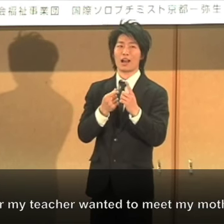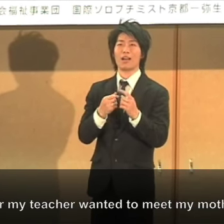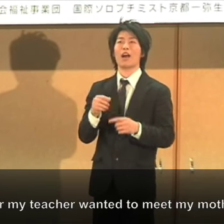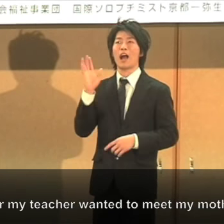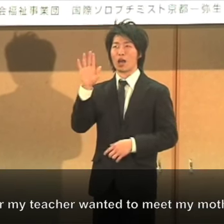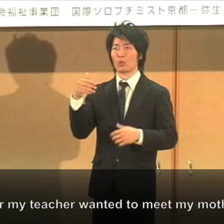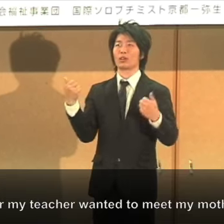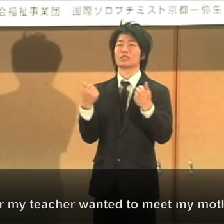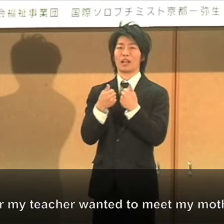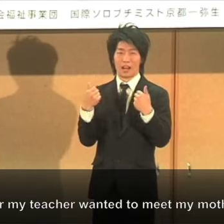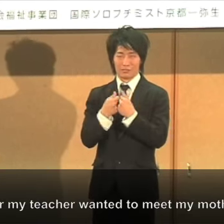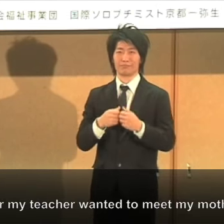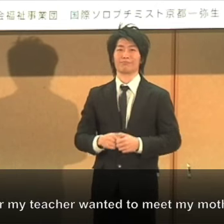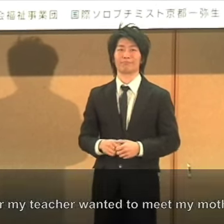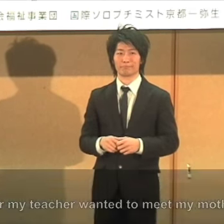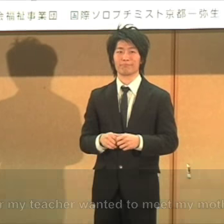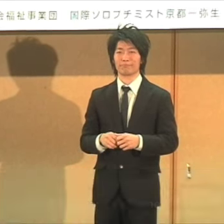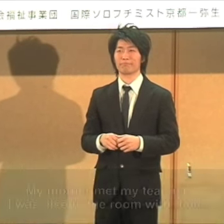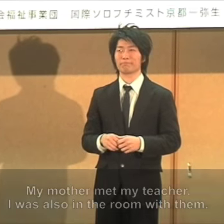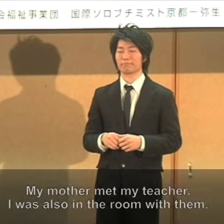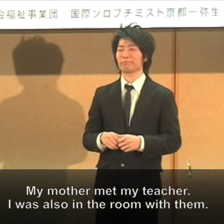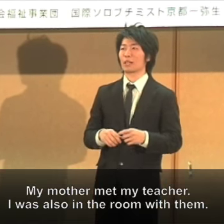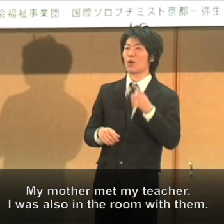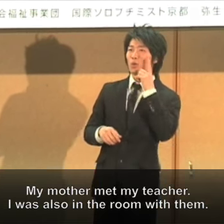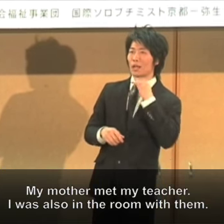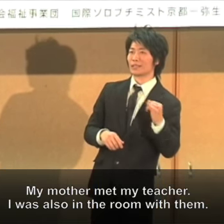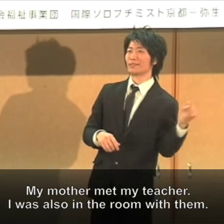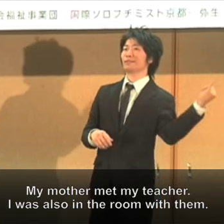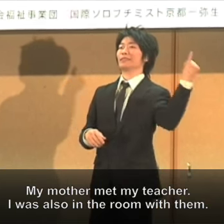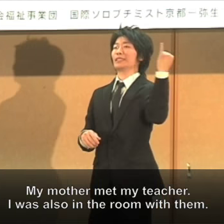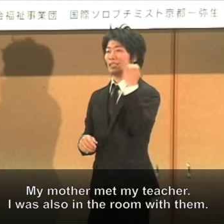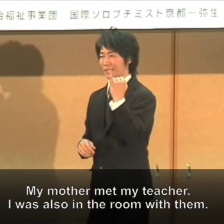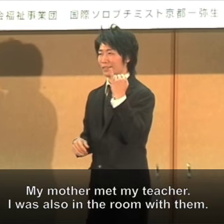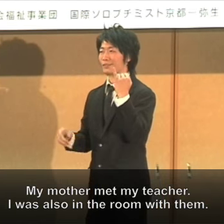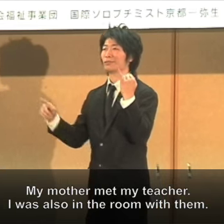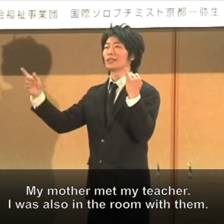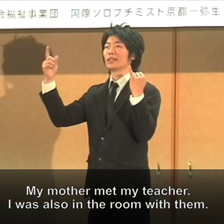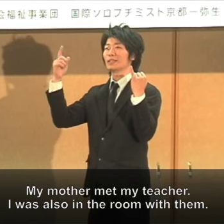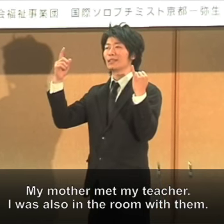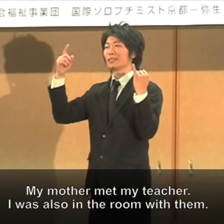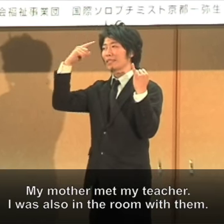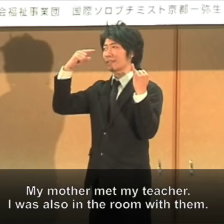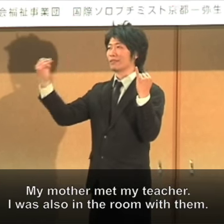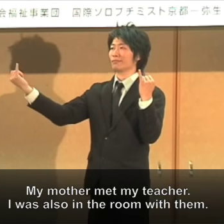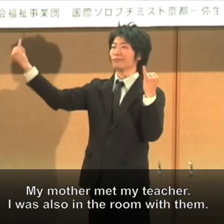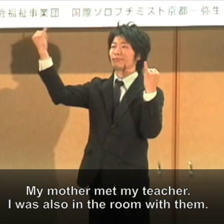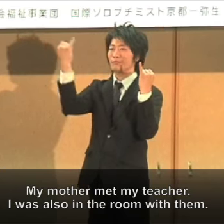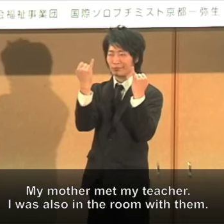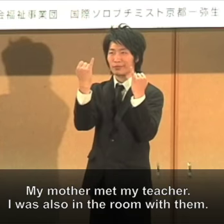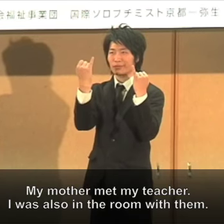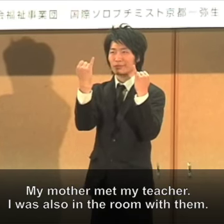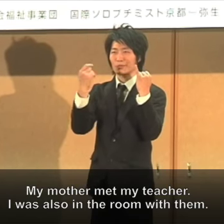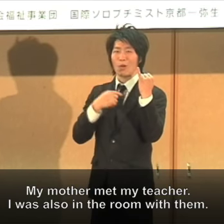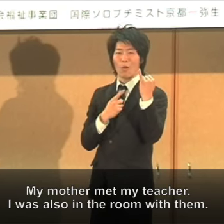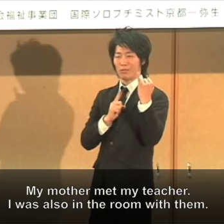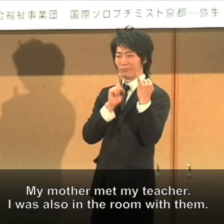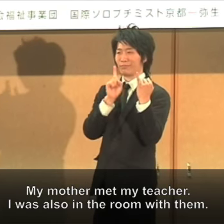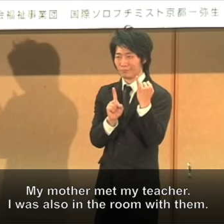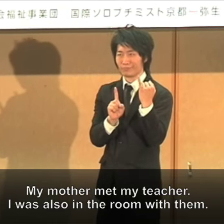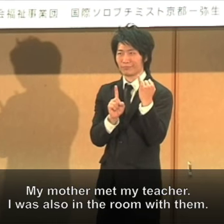で三者懇談というのが開かれることになったわけです。お母さんが学校にやってきました。先生が、